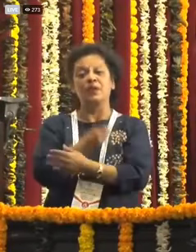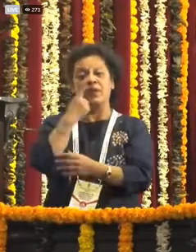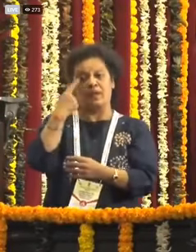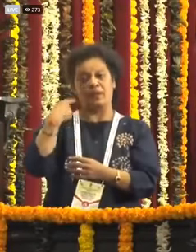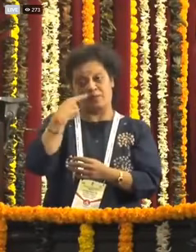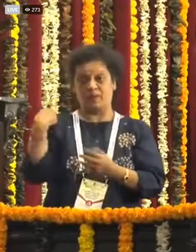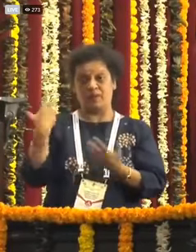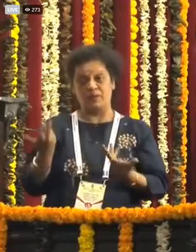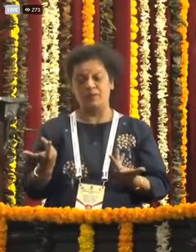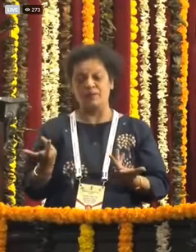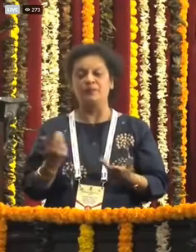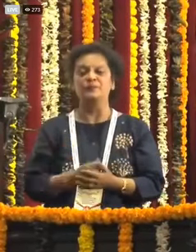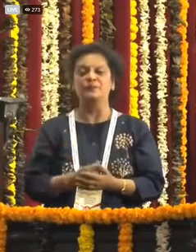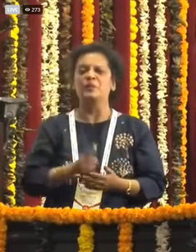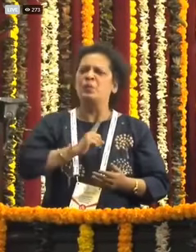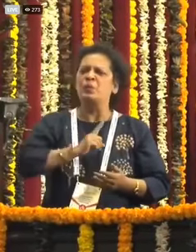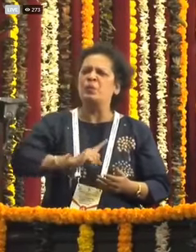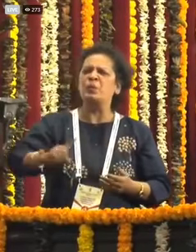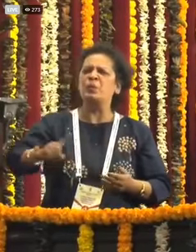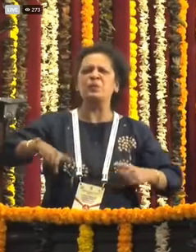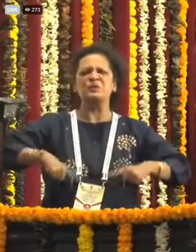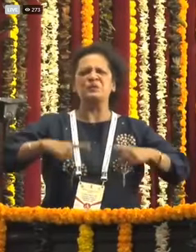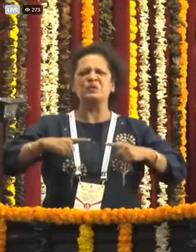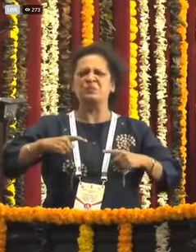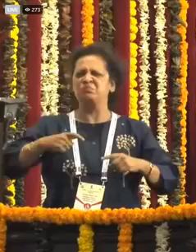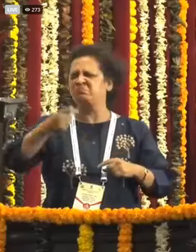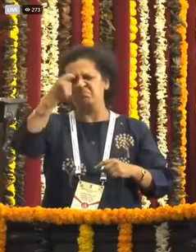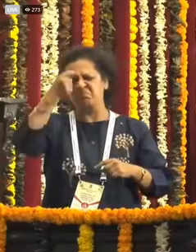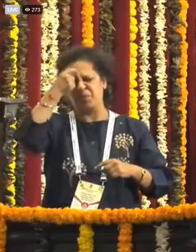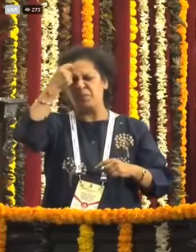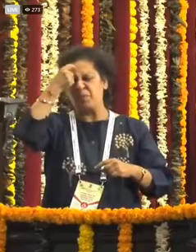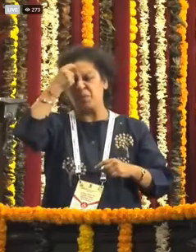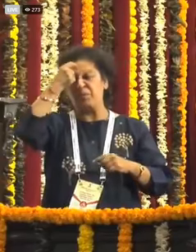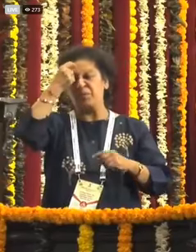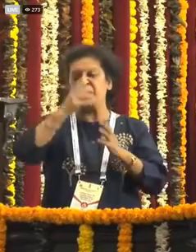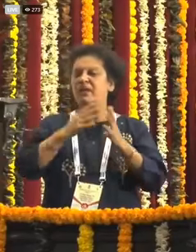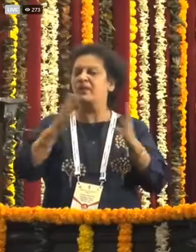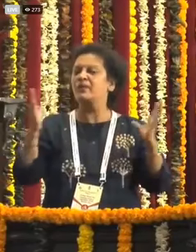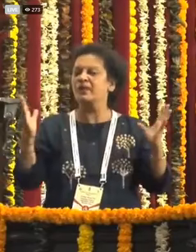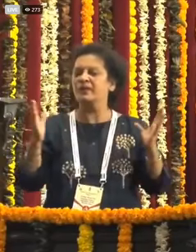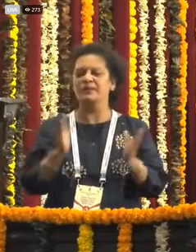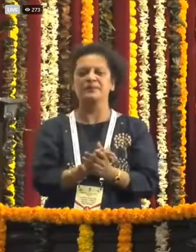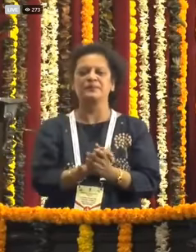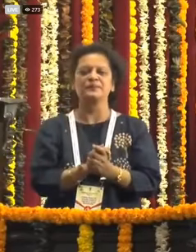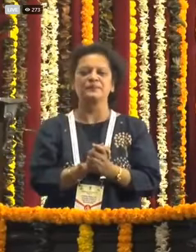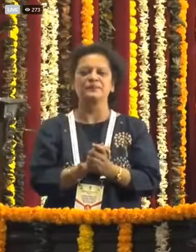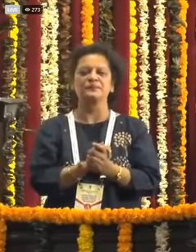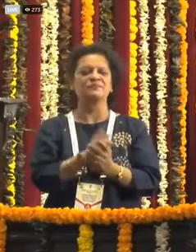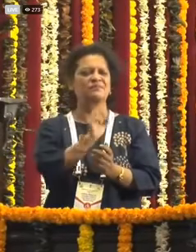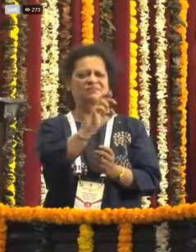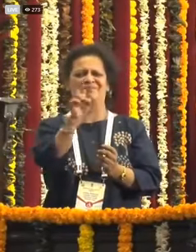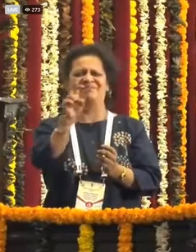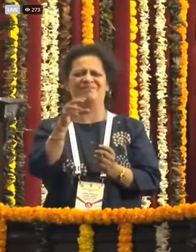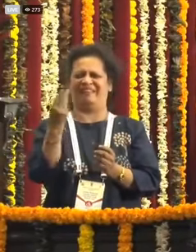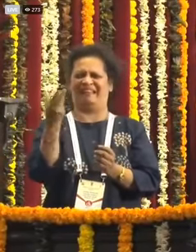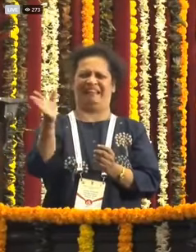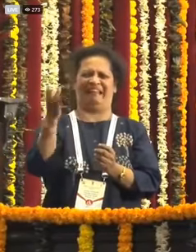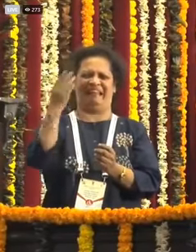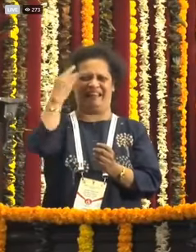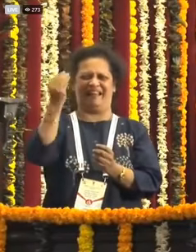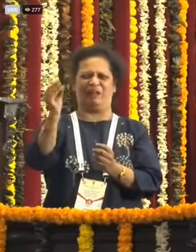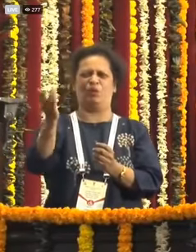बंधू भगिनींना रोजच्या जगण्यामध्ये विविध अडचणी येत असतात इतरांना त्या अगदी छोट्या वाटू